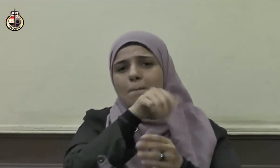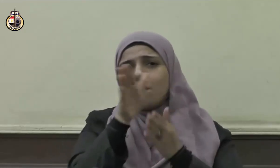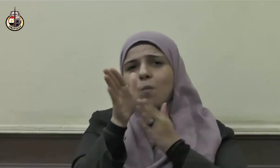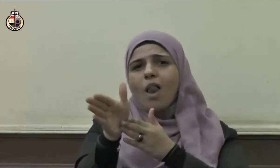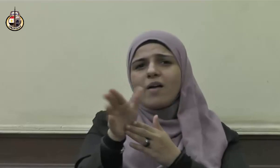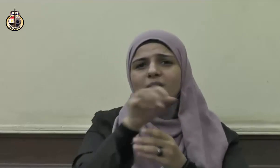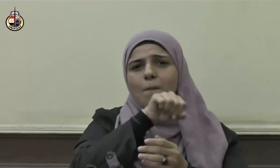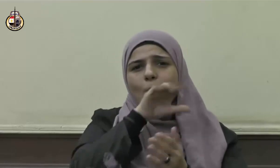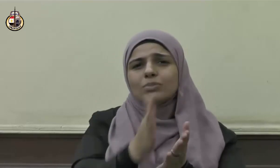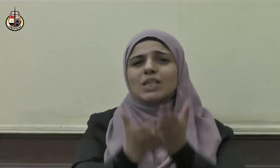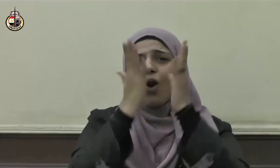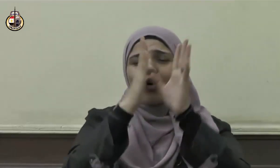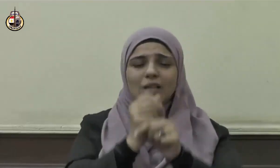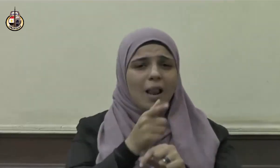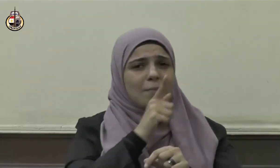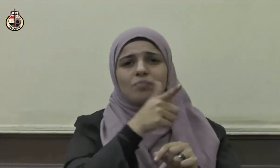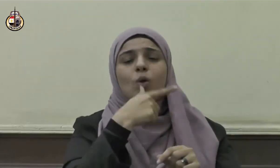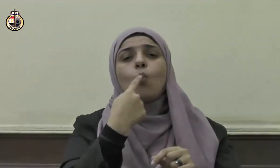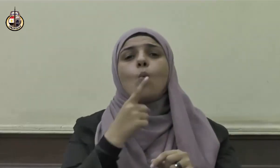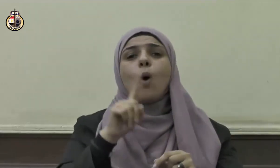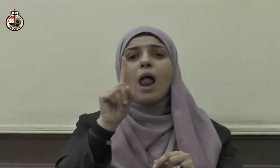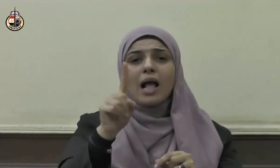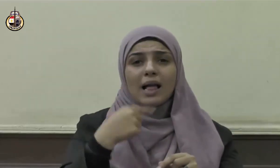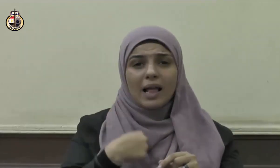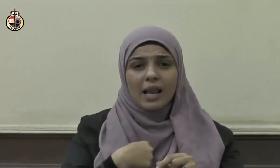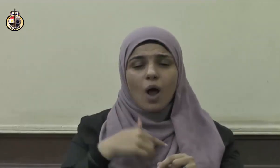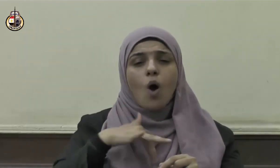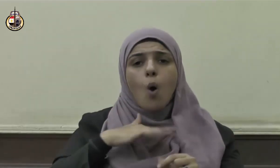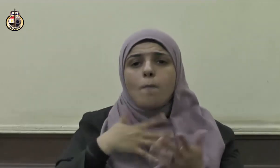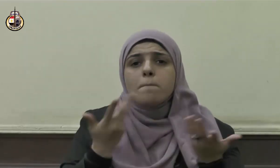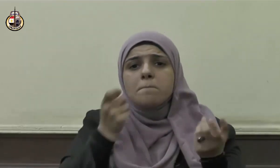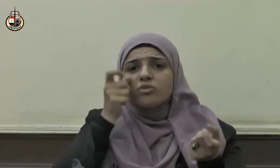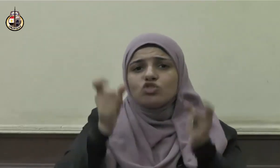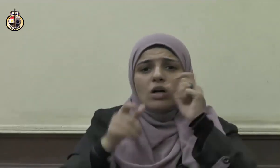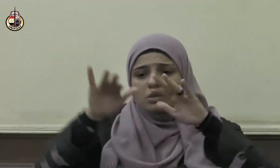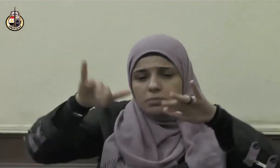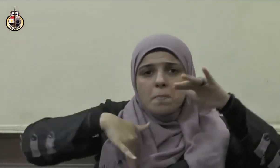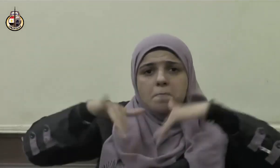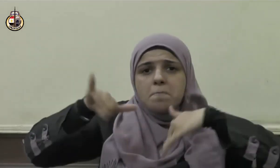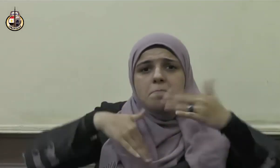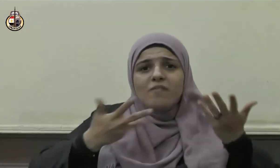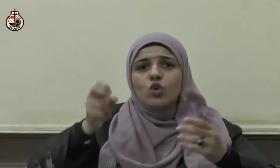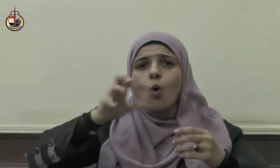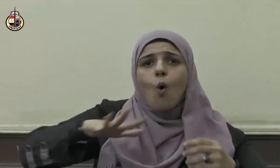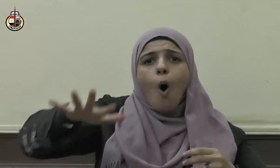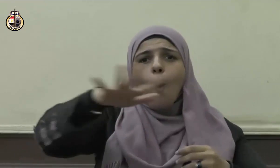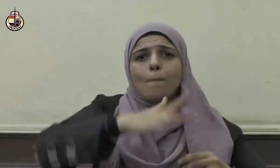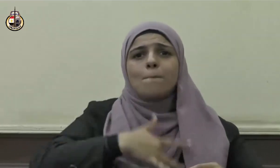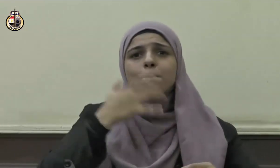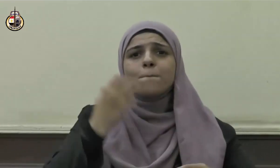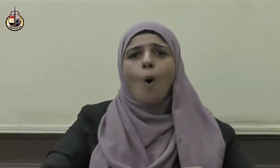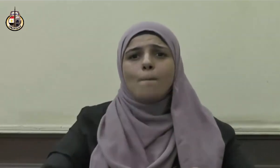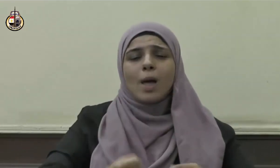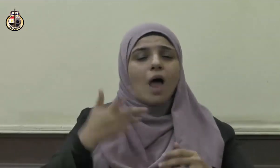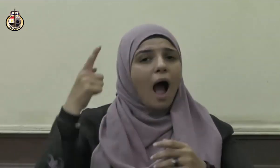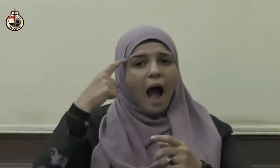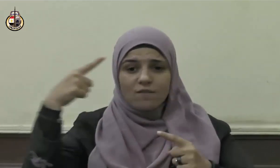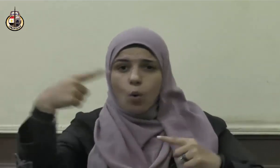عليه وسلم، ولكن لا حاجة بي عند قوم المؤمنين، عرف كل منهم ما